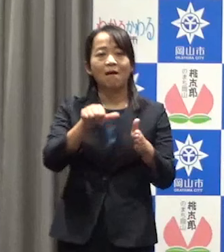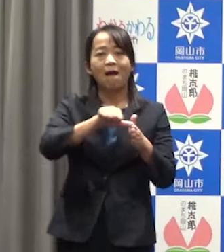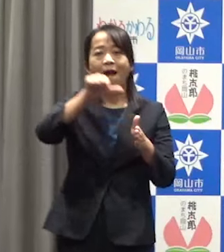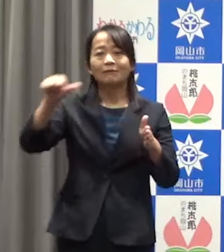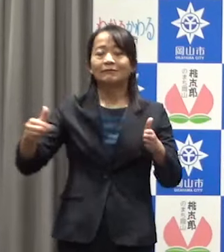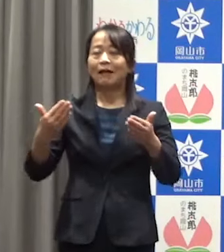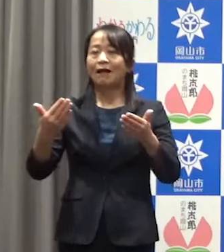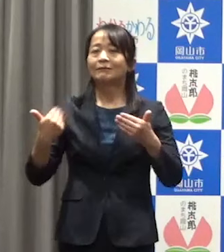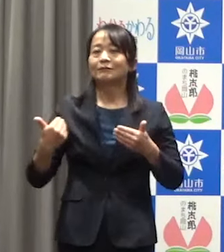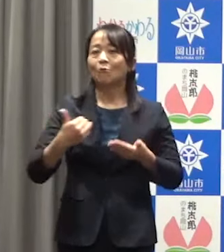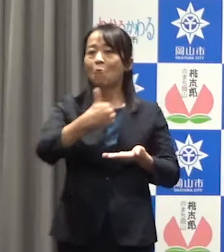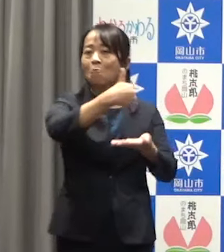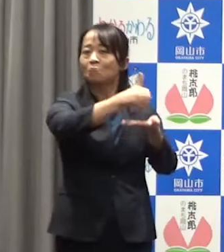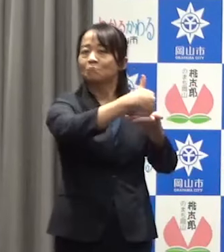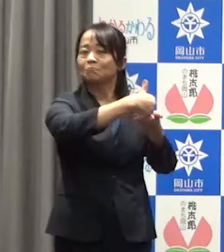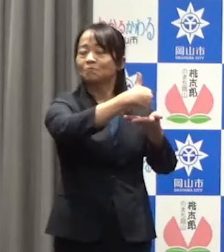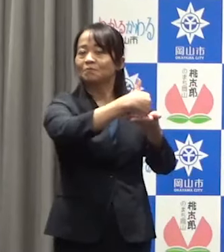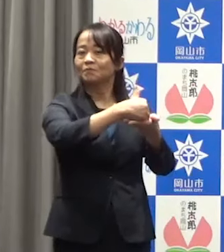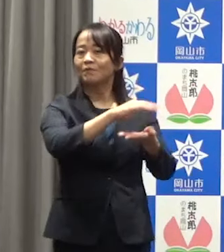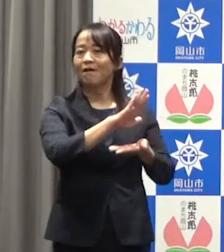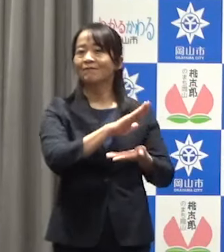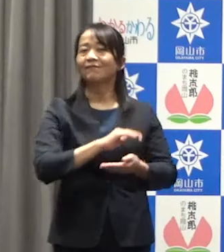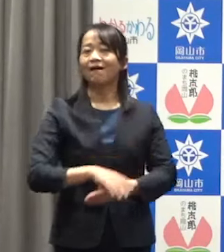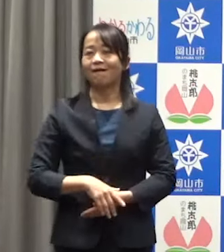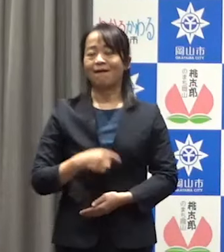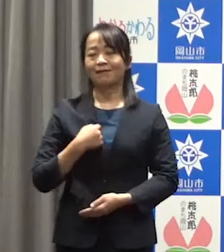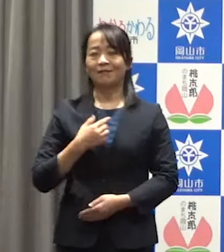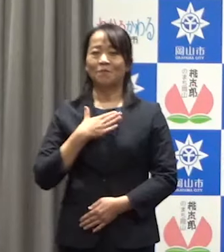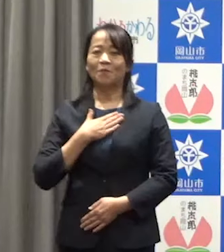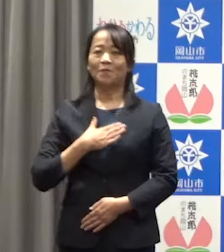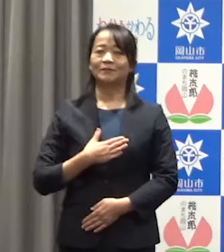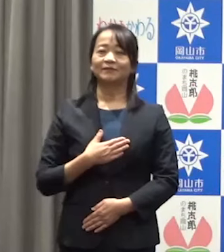承知をしています。で、